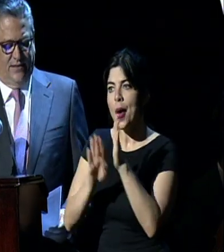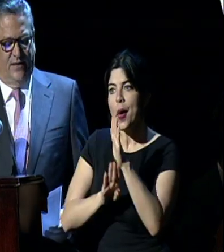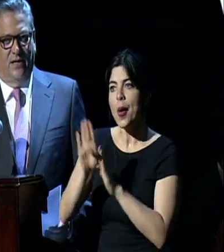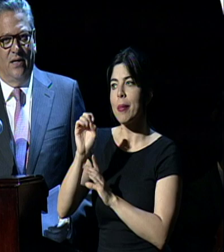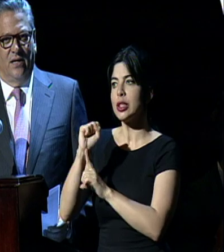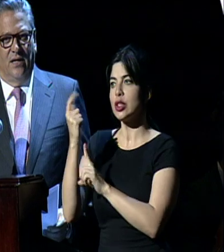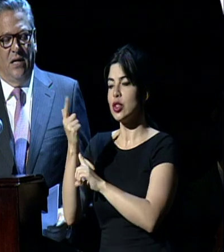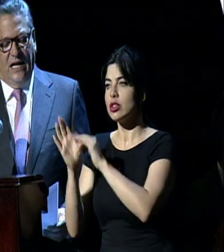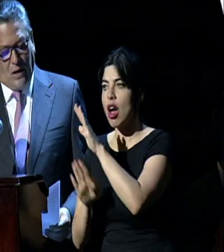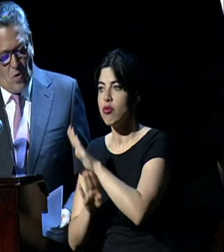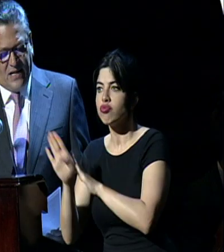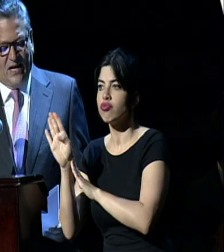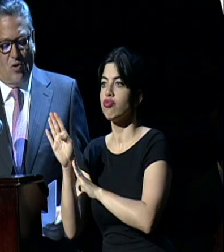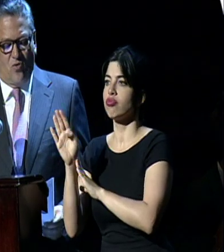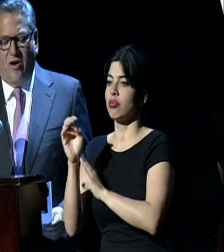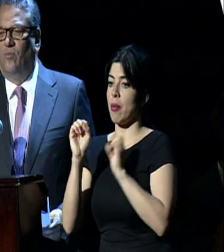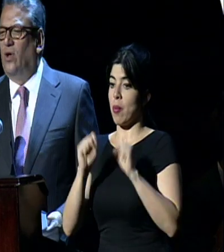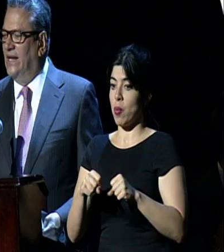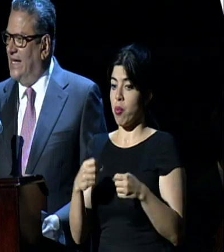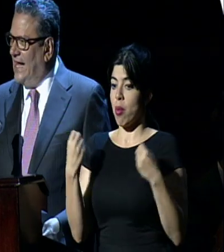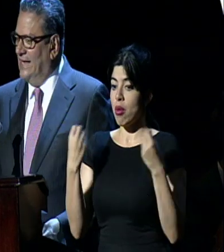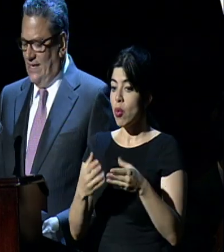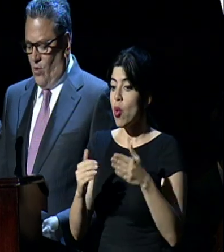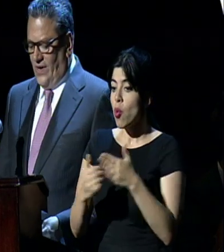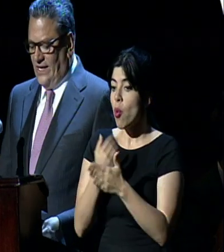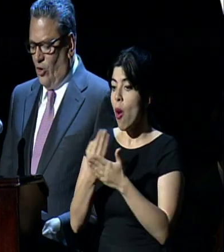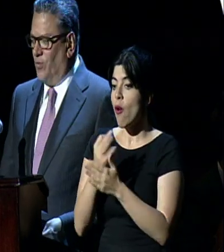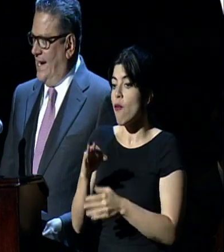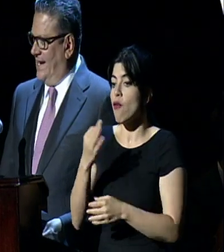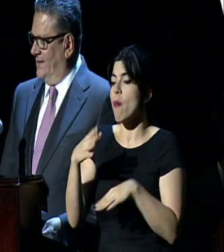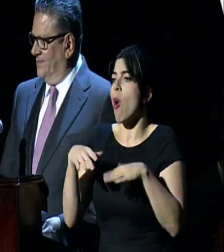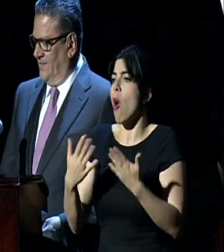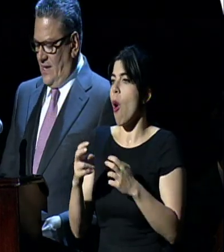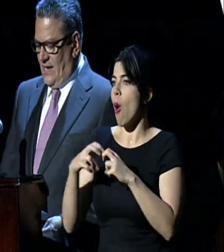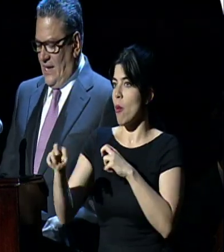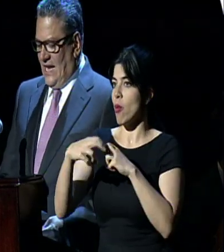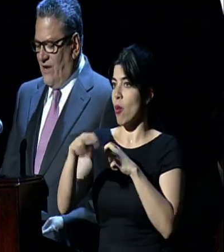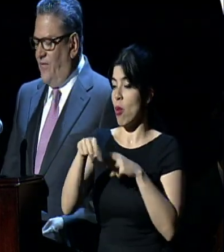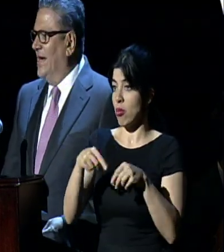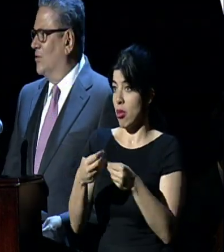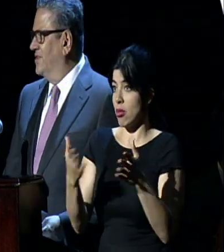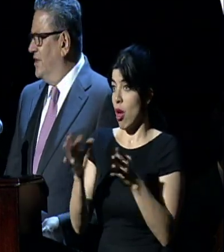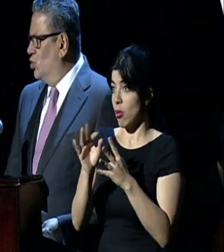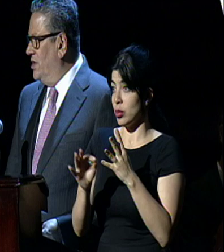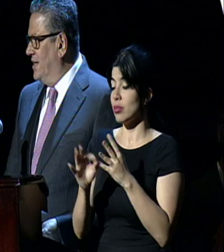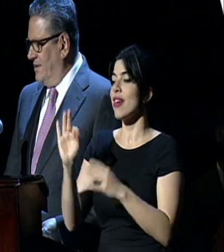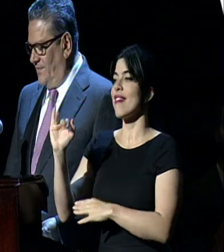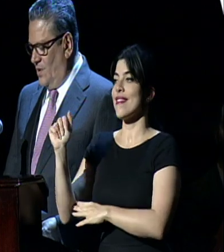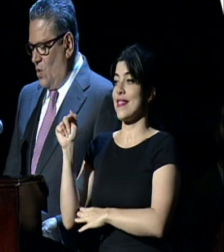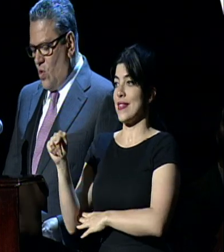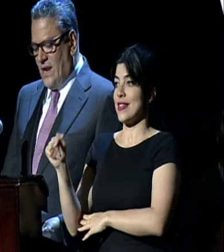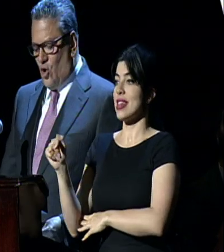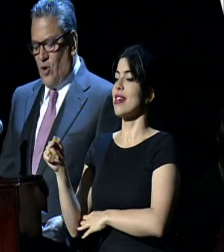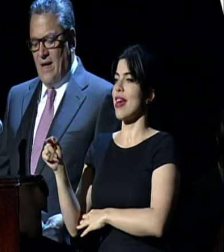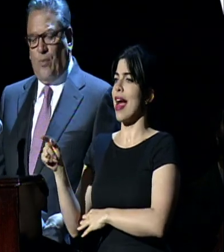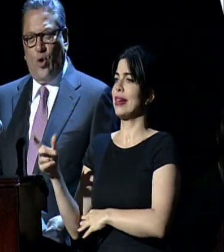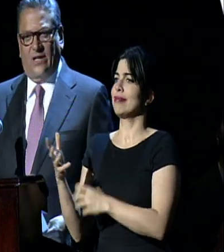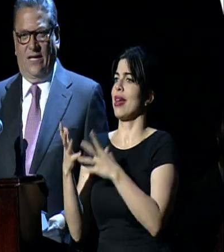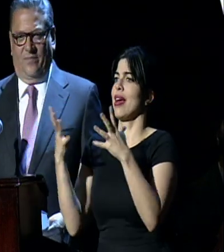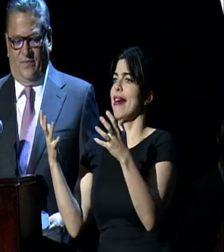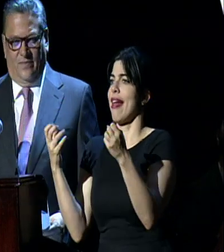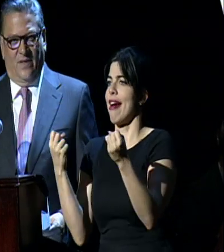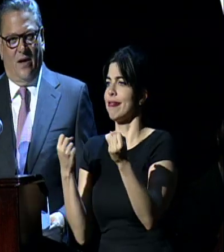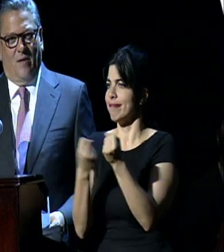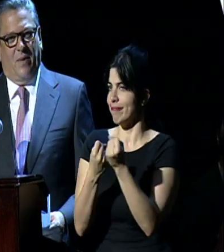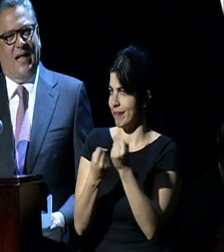social y que cuente con nuevas modalidades de movilidad urbana, el FIA constituye un enorme